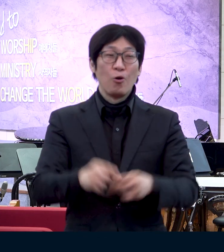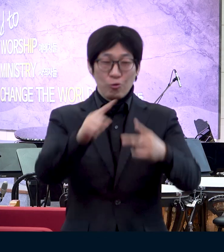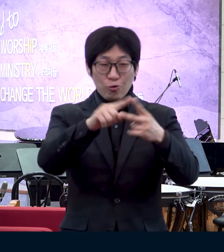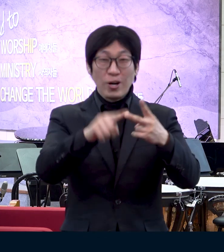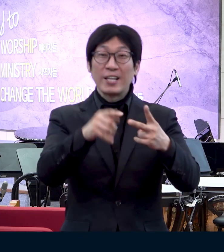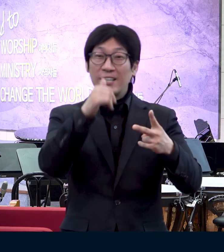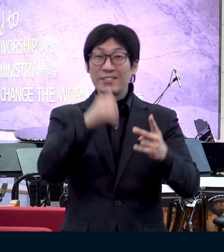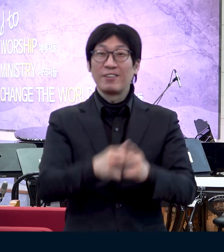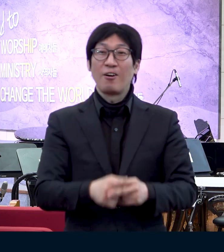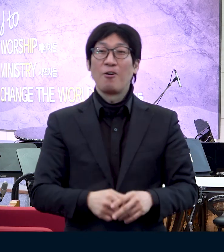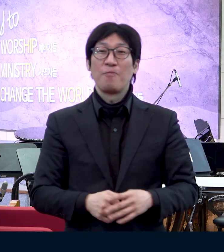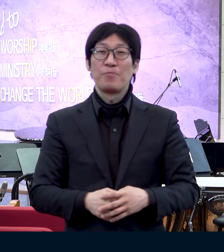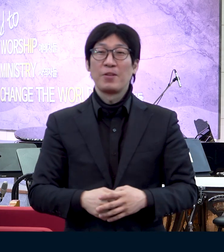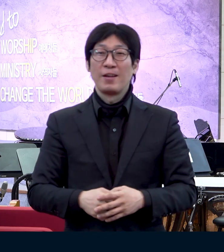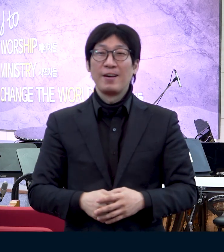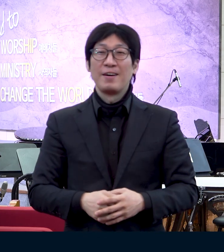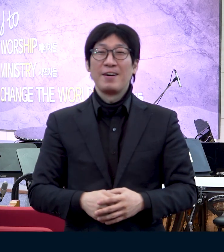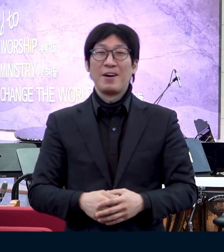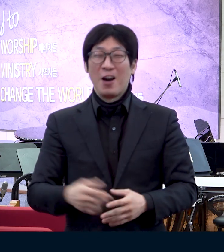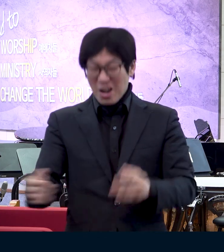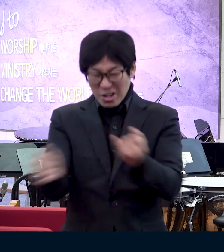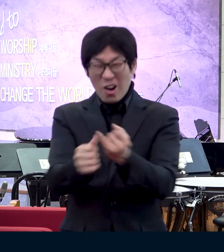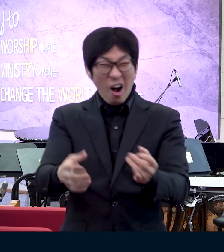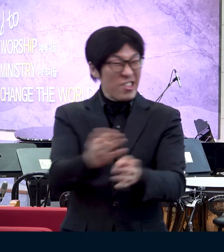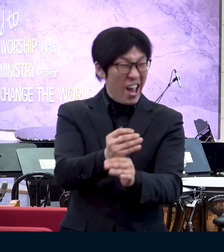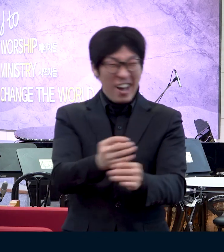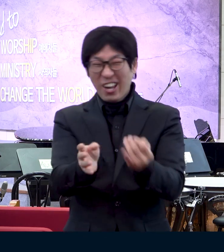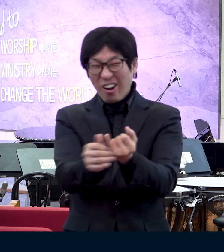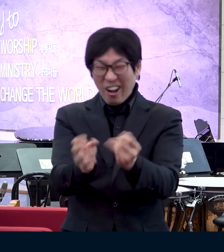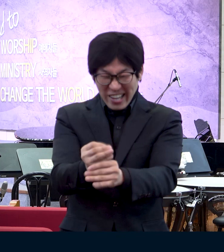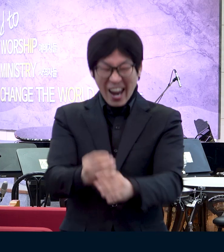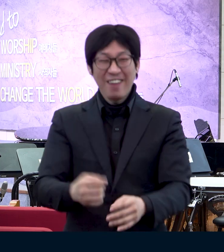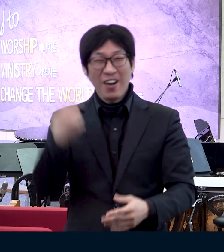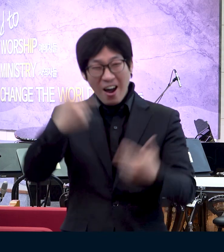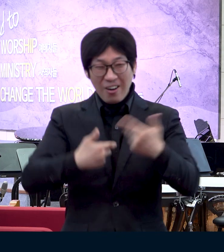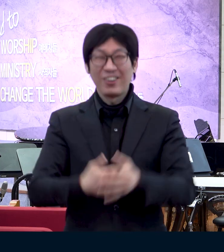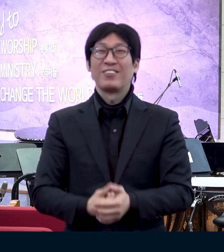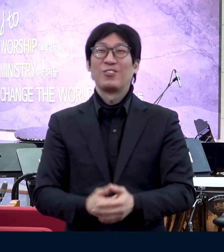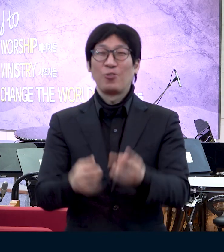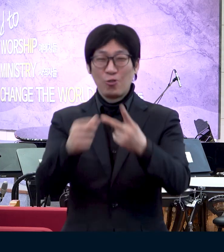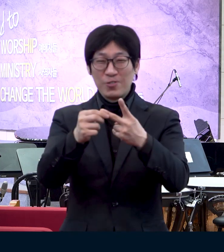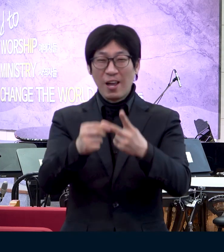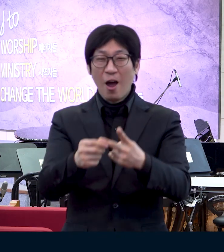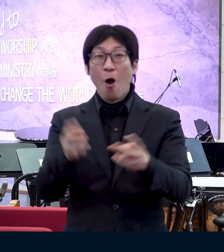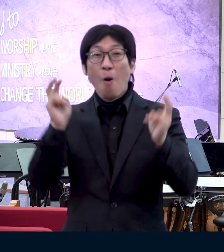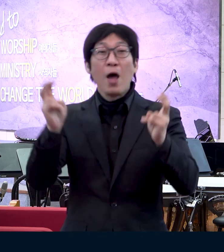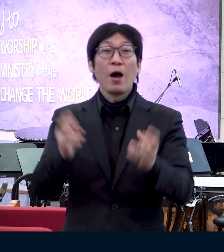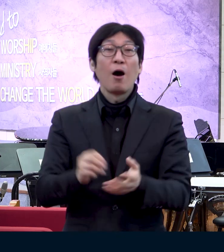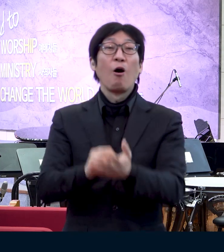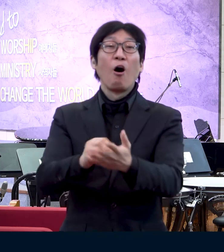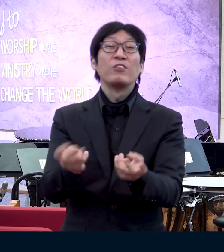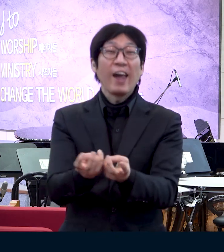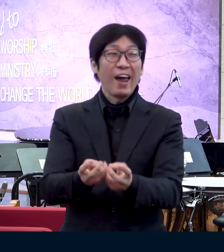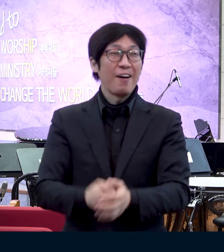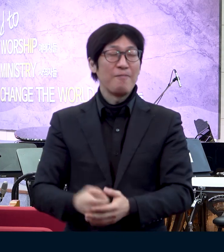가지 질문이 제일 짜증난다. 첫 번째가 결혼은 언제 할래? 그리고 또 하나는 직장은 어떻게 했느냐.